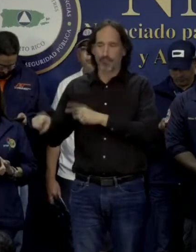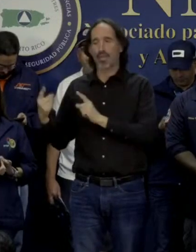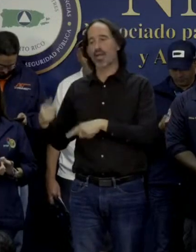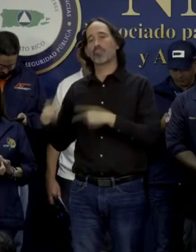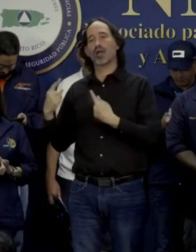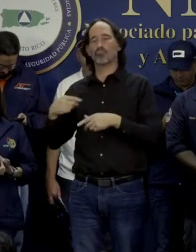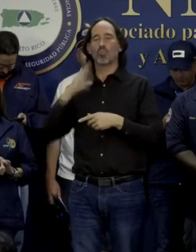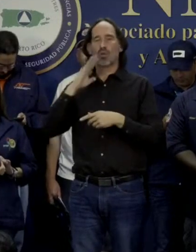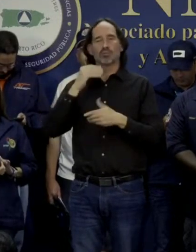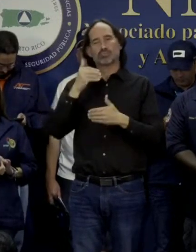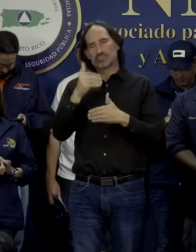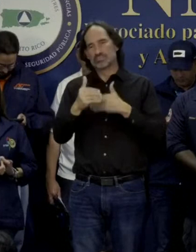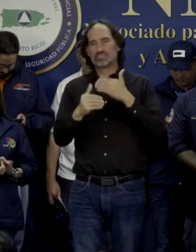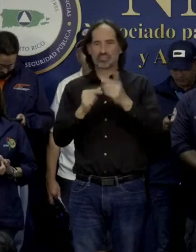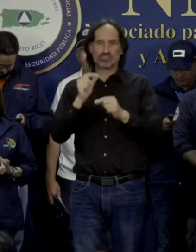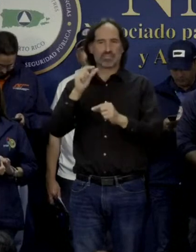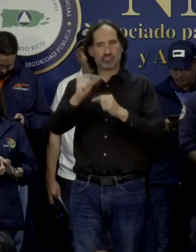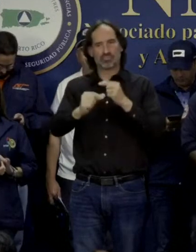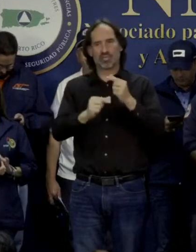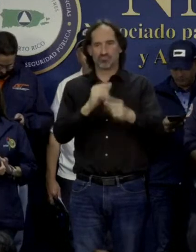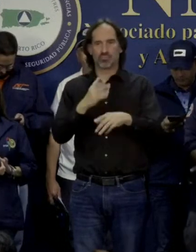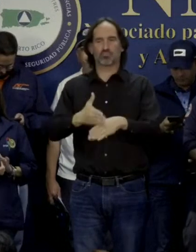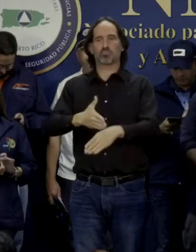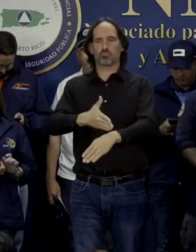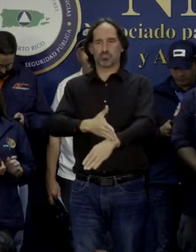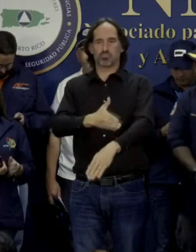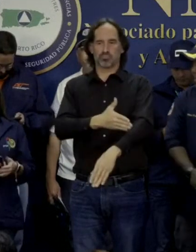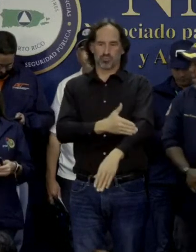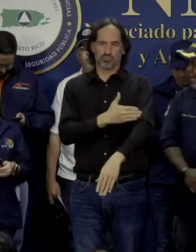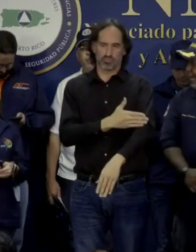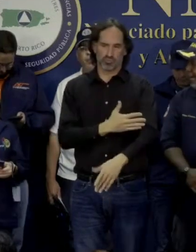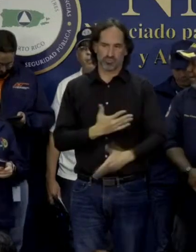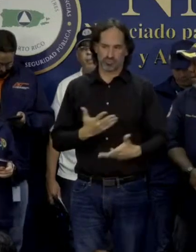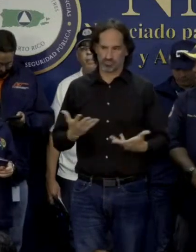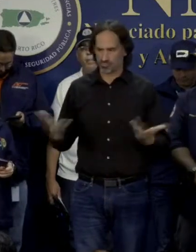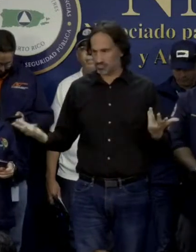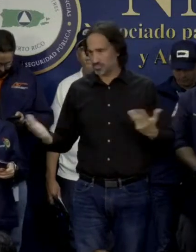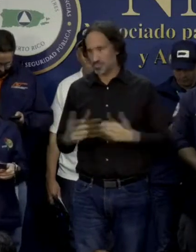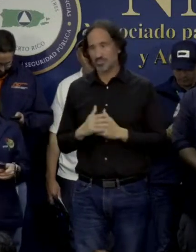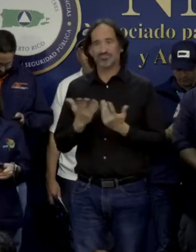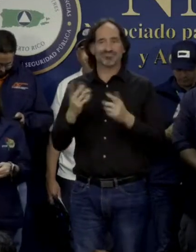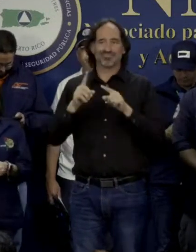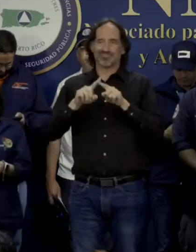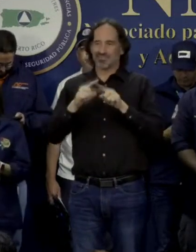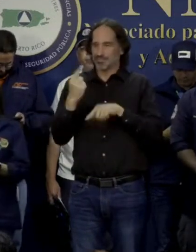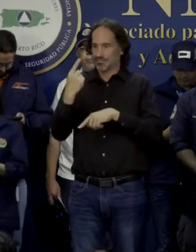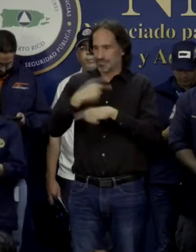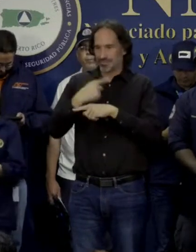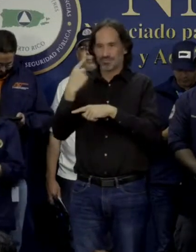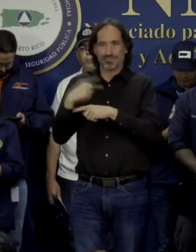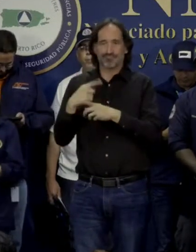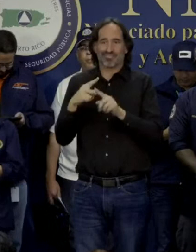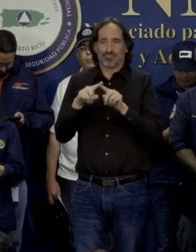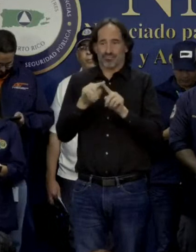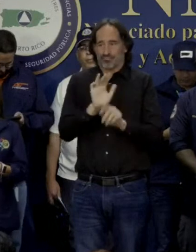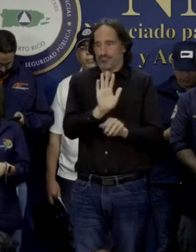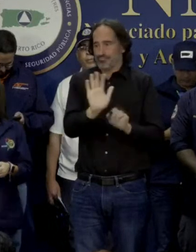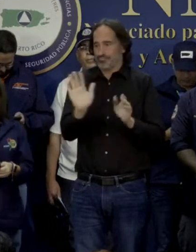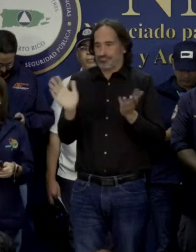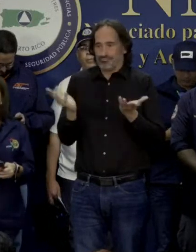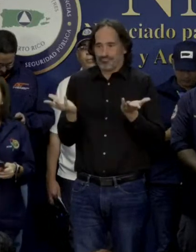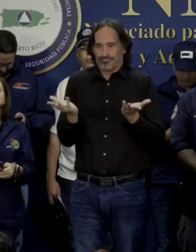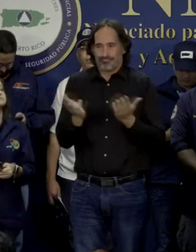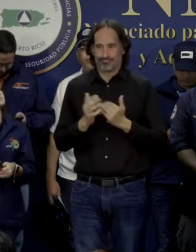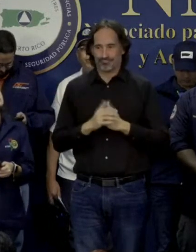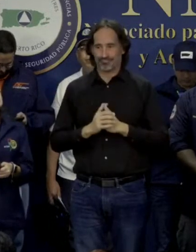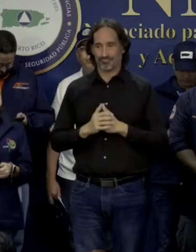Y nuestra meta es que en cuestión de días, gran parte de los abonados de Luma y la